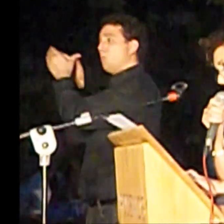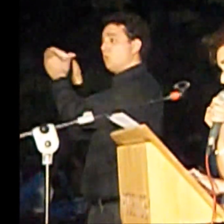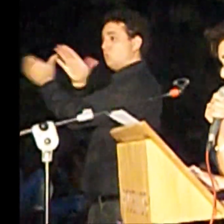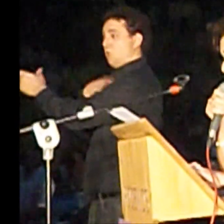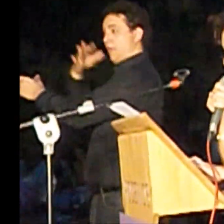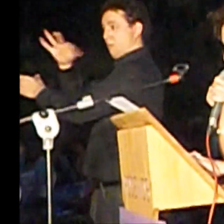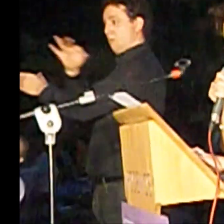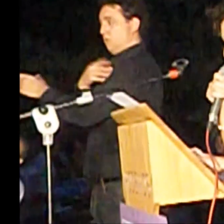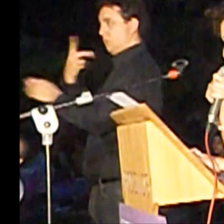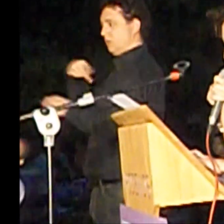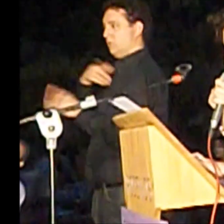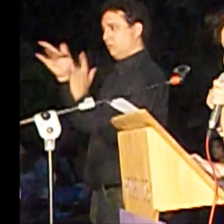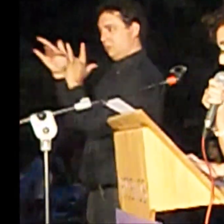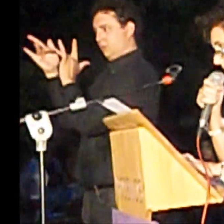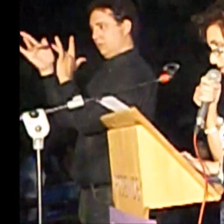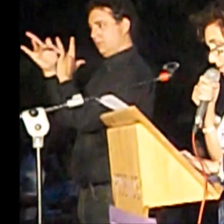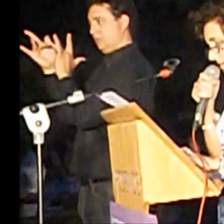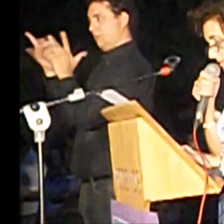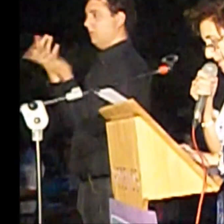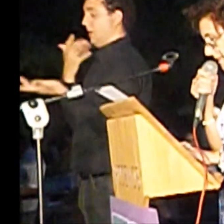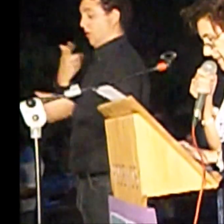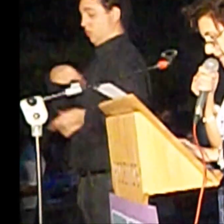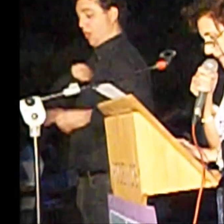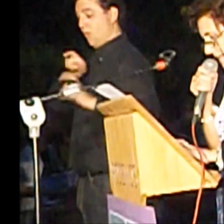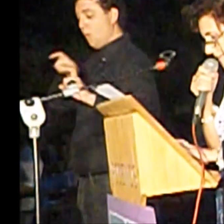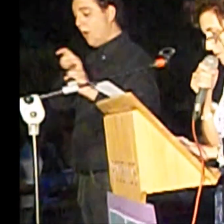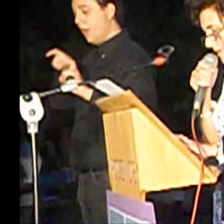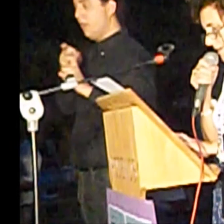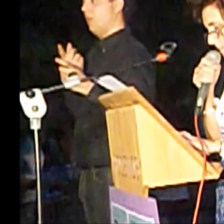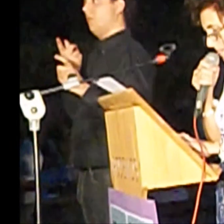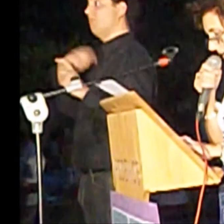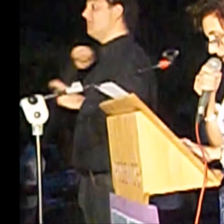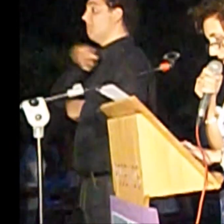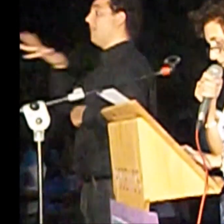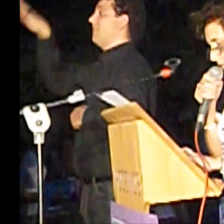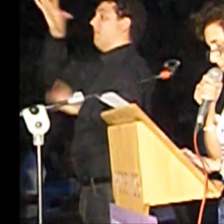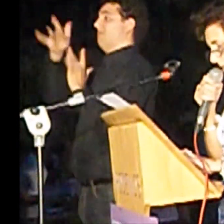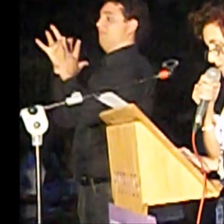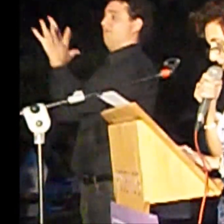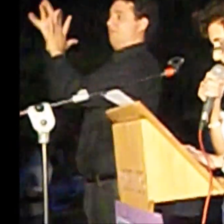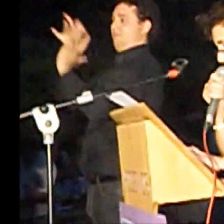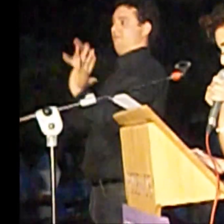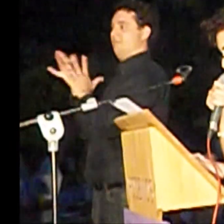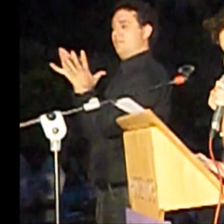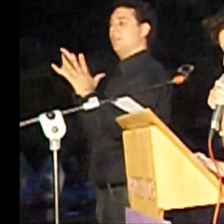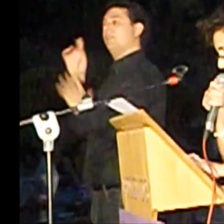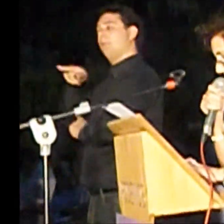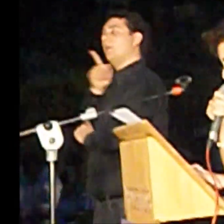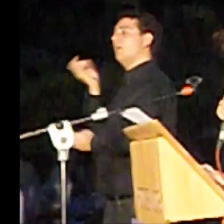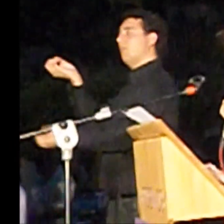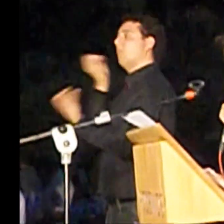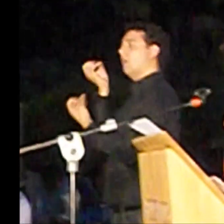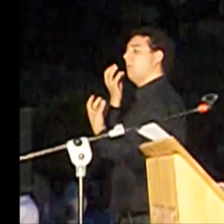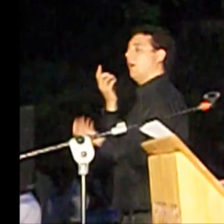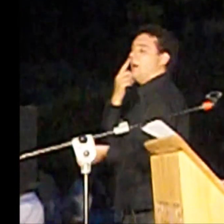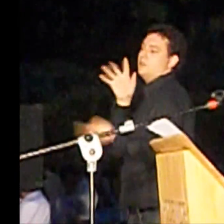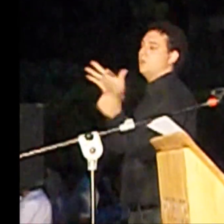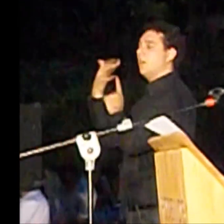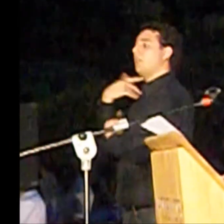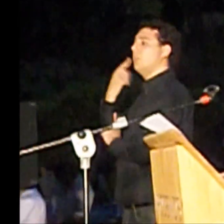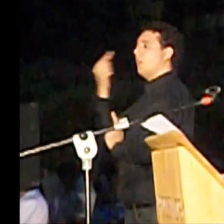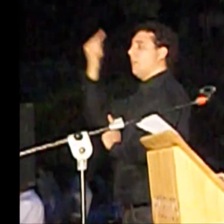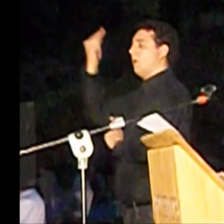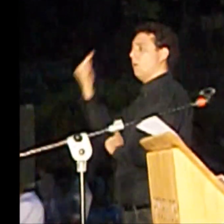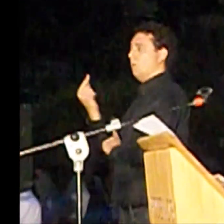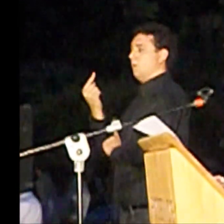Podemos, sobre todo Podemos de Educación a nivel nacional, e informarnos de la situación de la educación en cada uno